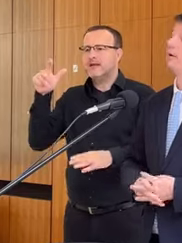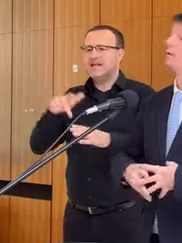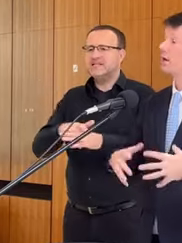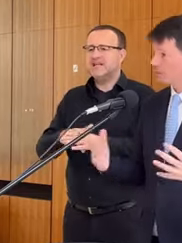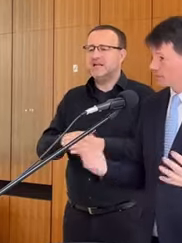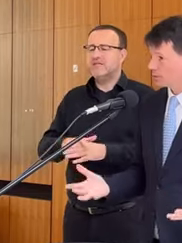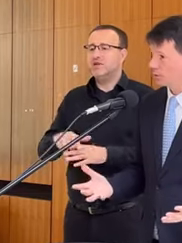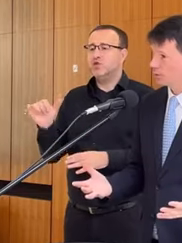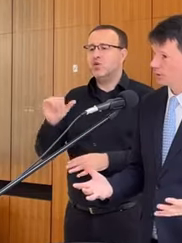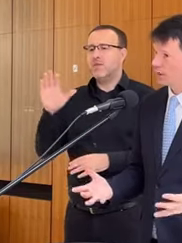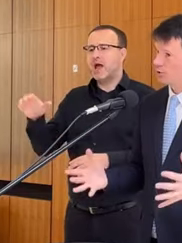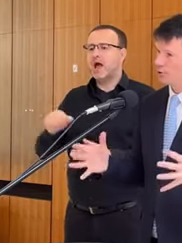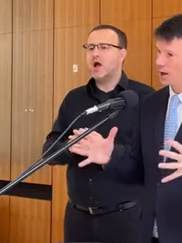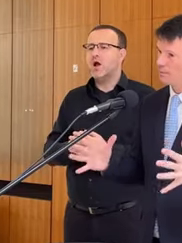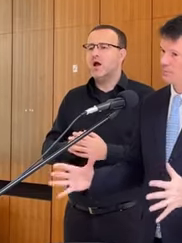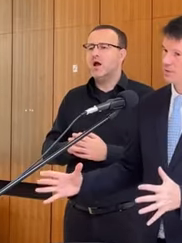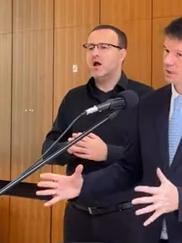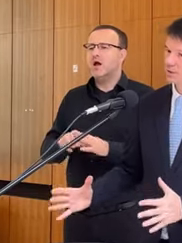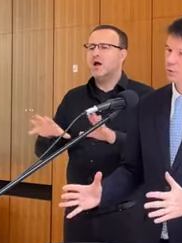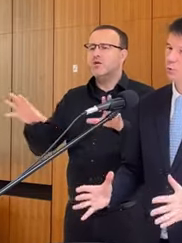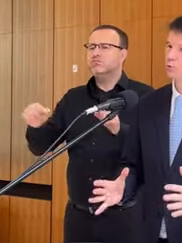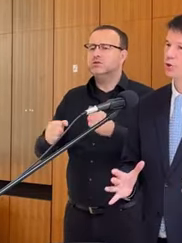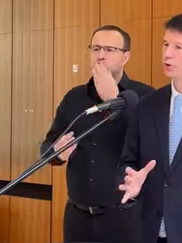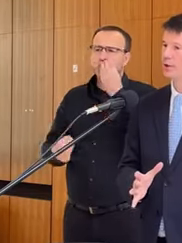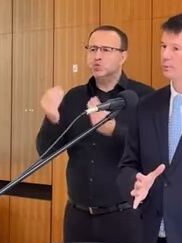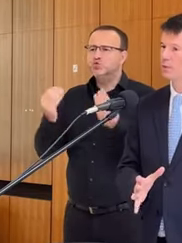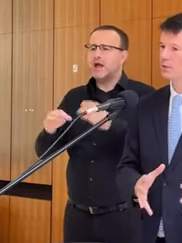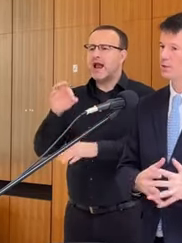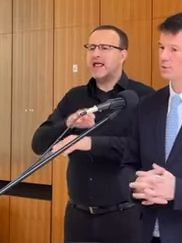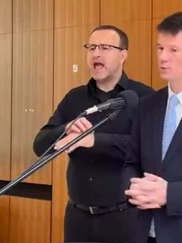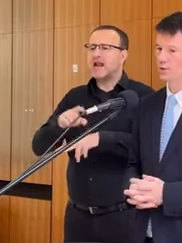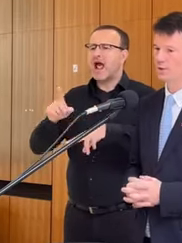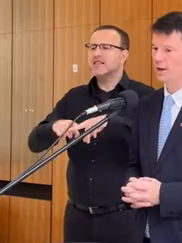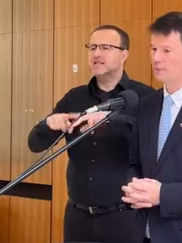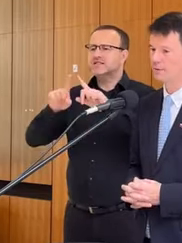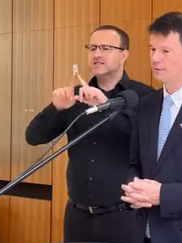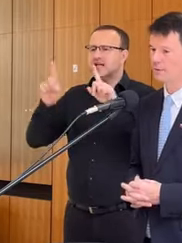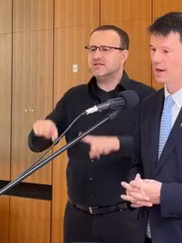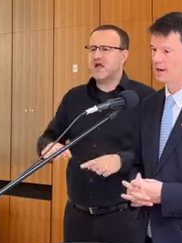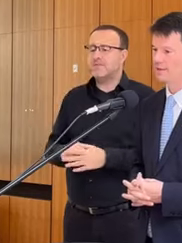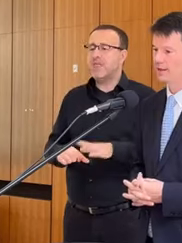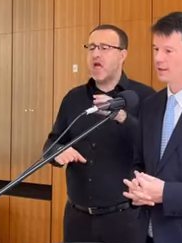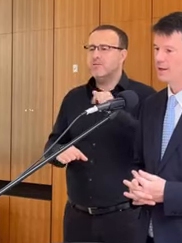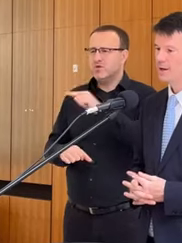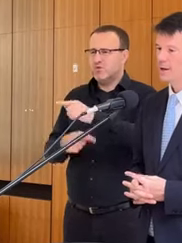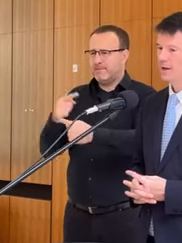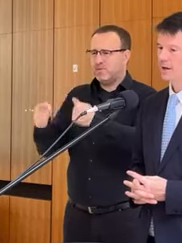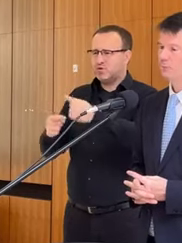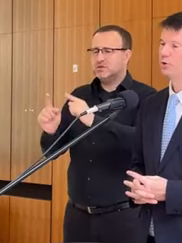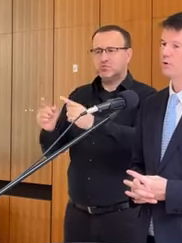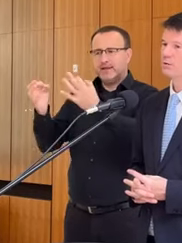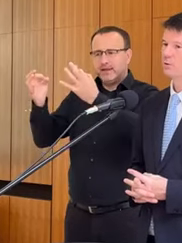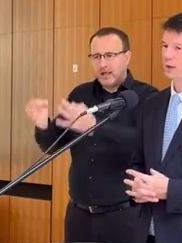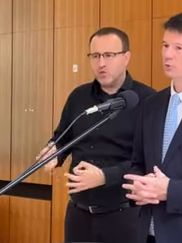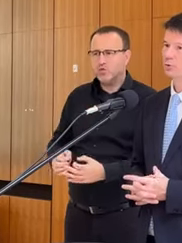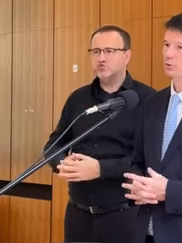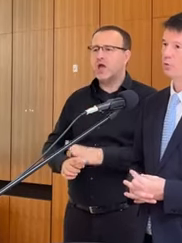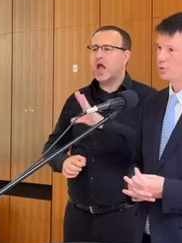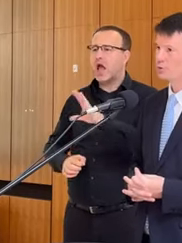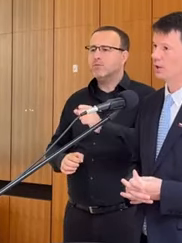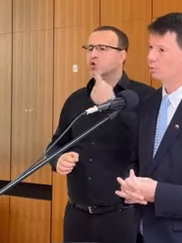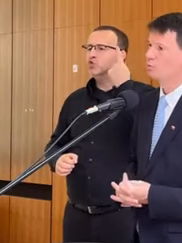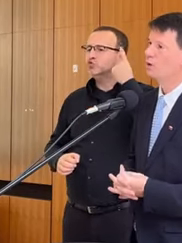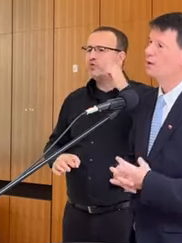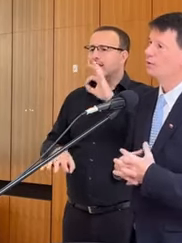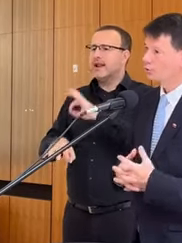v napríklad atestačných konaniach. Čiže aby sme zjednodušili ten proces a súčasne, aby sme nachádzali motiváciu pre